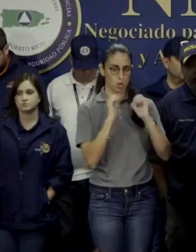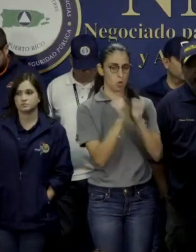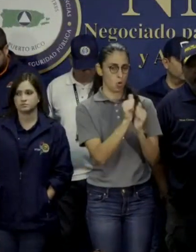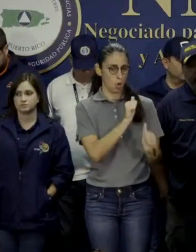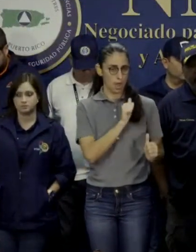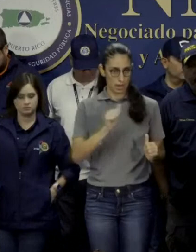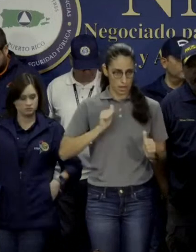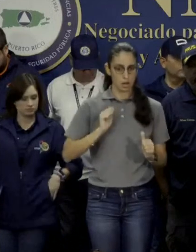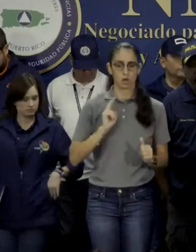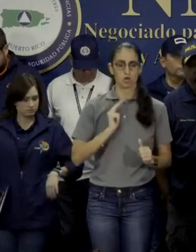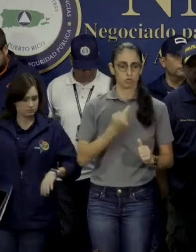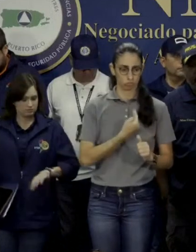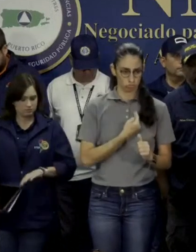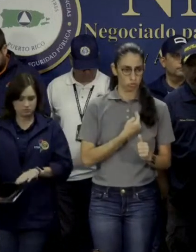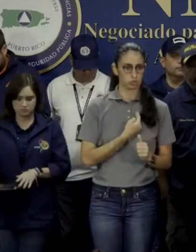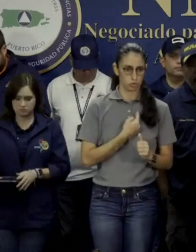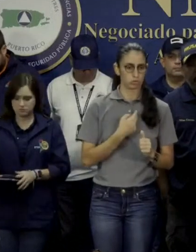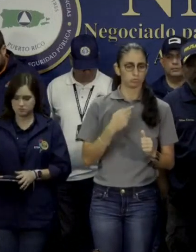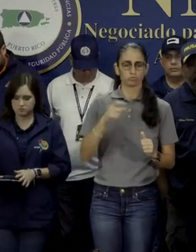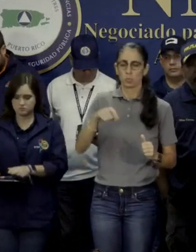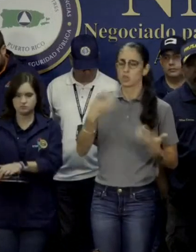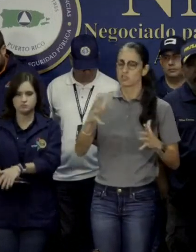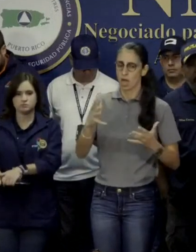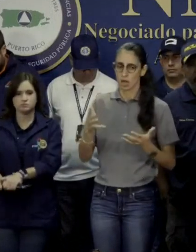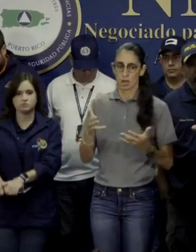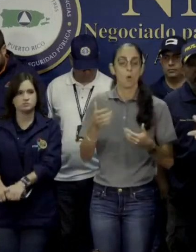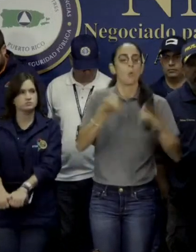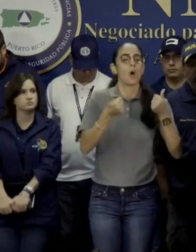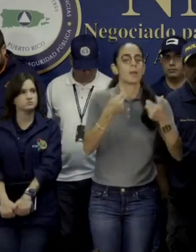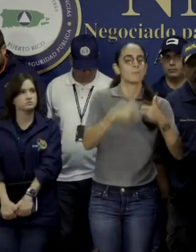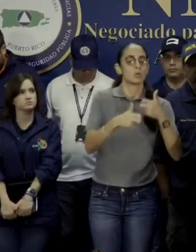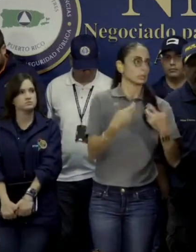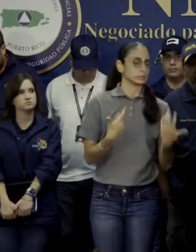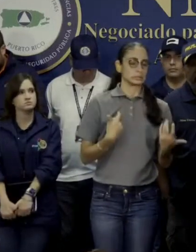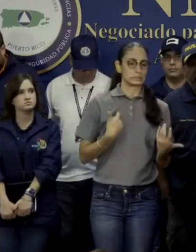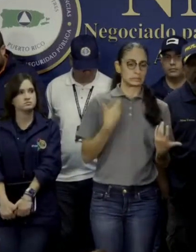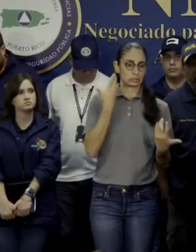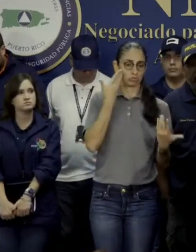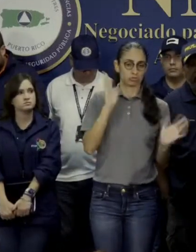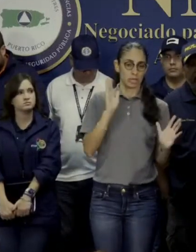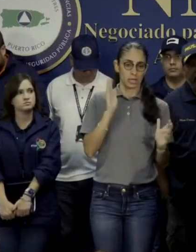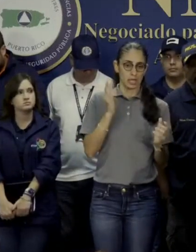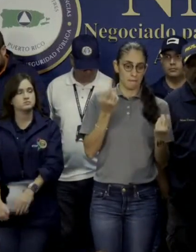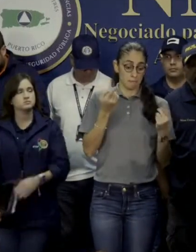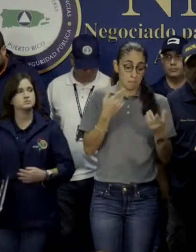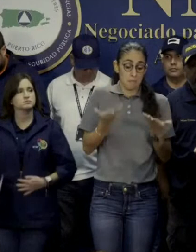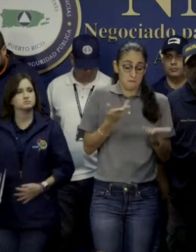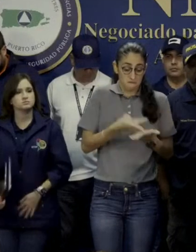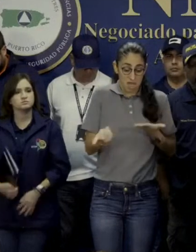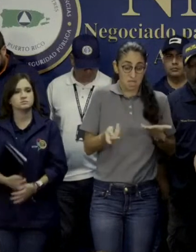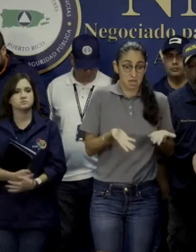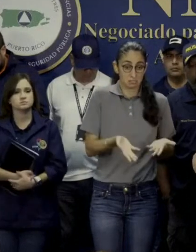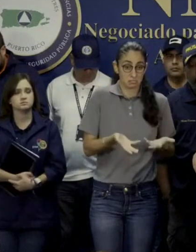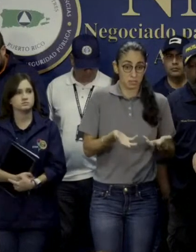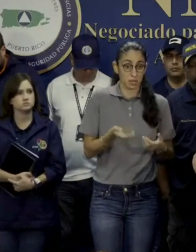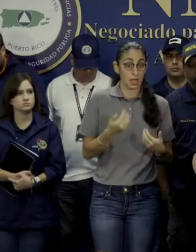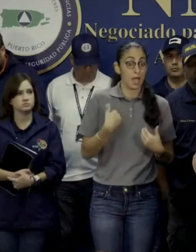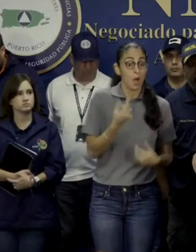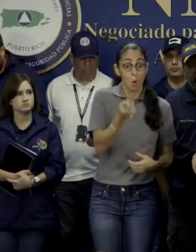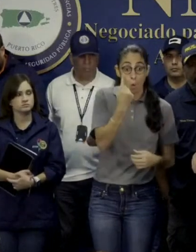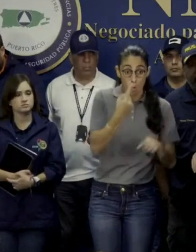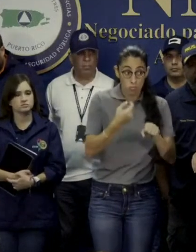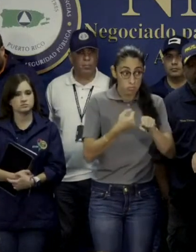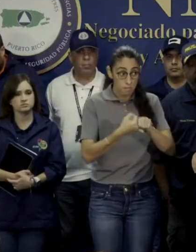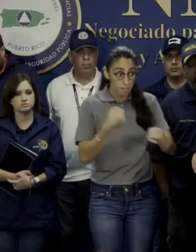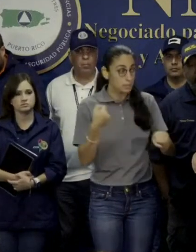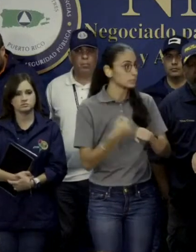entonces nosotros estamos... Ya debe haber llegado el técnico. ¿Cuál fue el problema? Desconozco, falla en el generador. ¿Solamente tenían un generador? Sí,